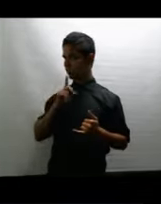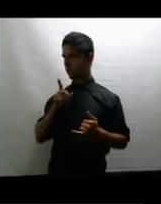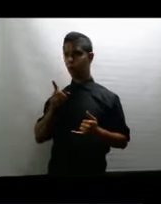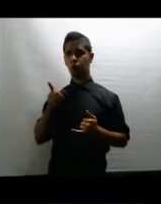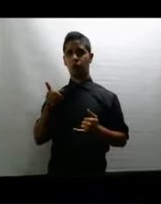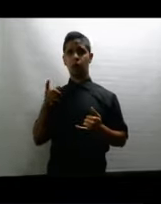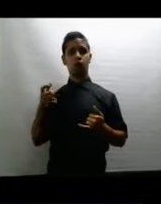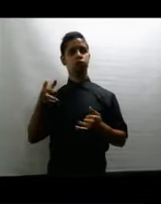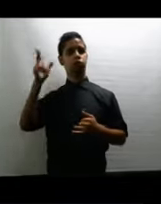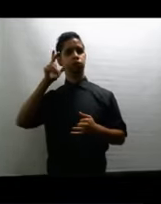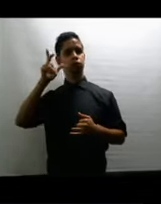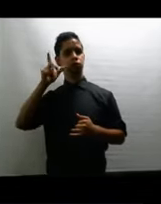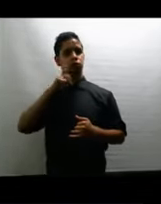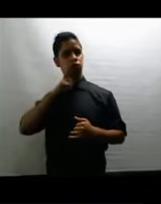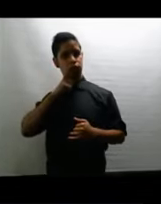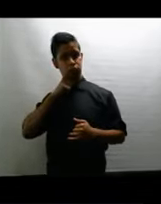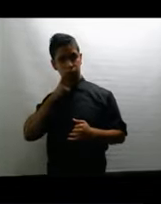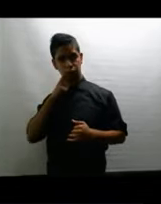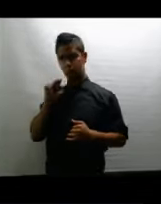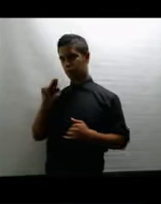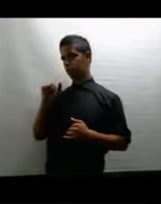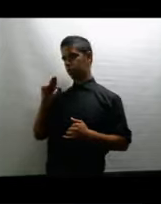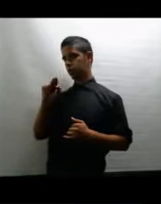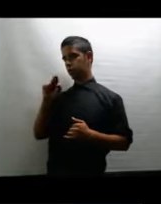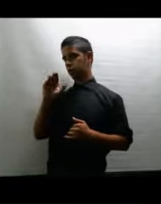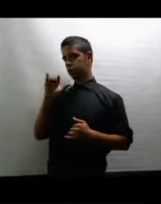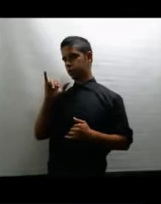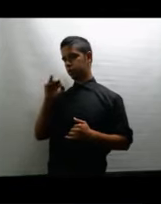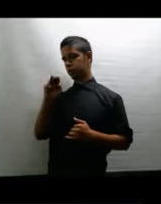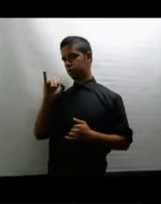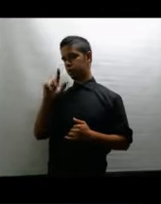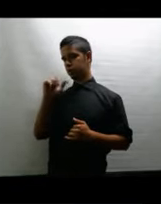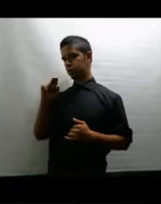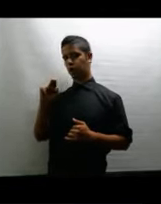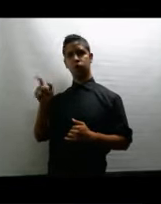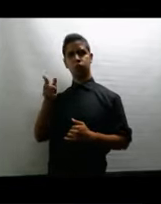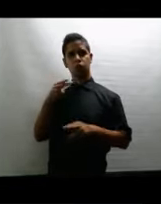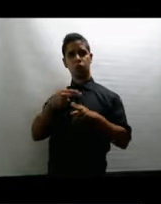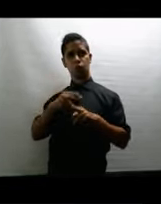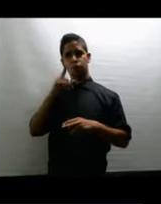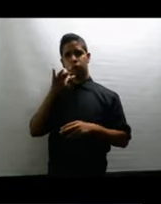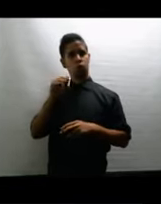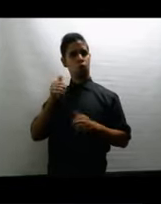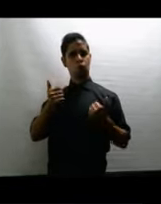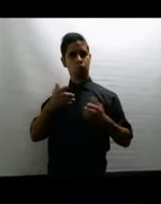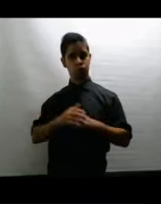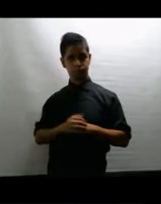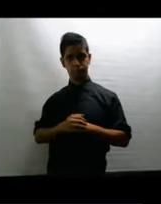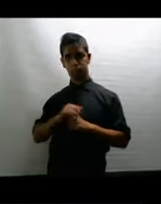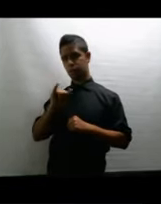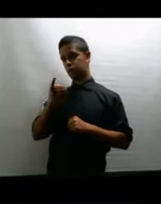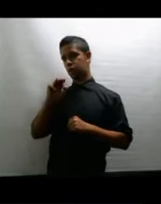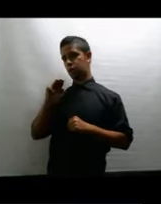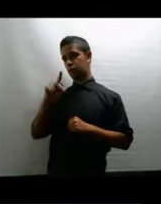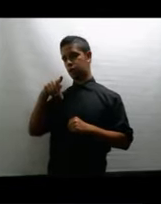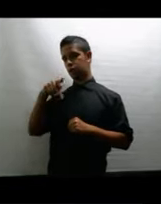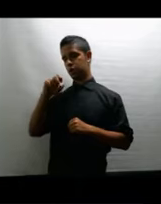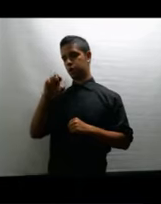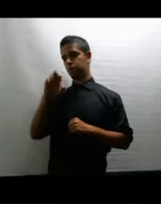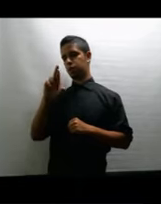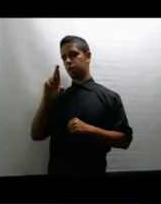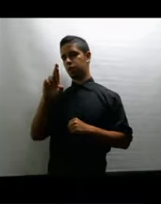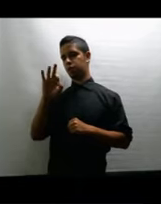Eso que estábamos escuchando era Nancy Millán. Exacto. ¿Y cómo se llama el disco? Dale. Imperfecto Invisible.